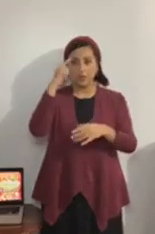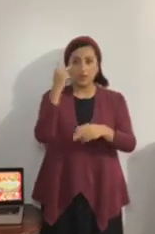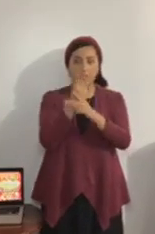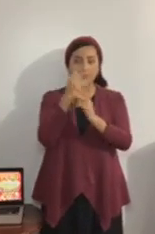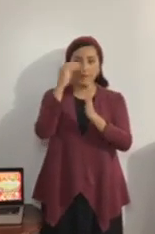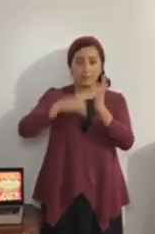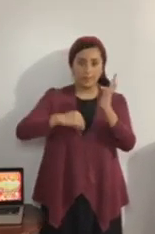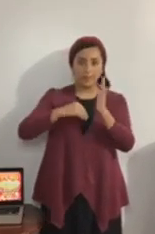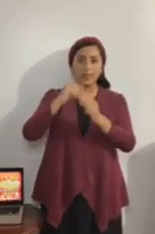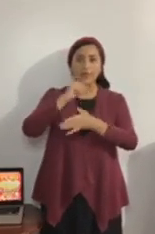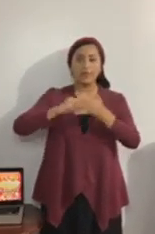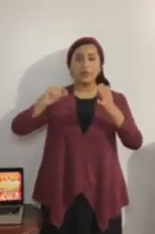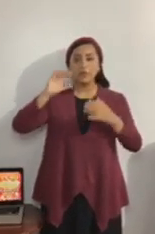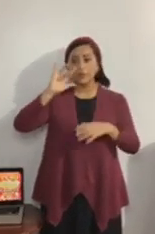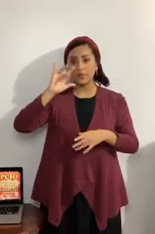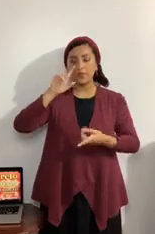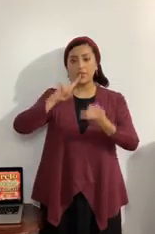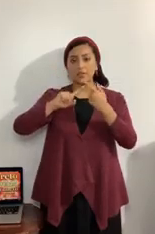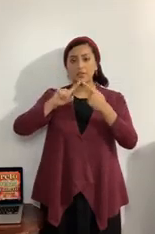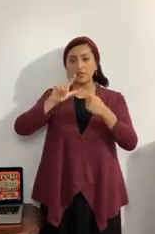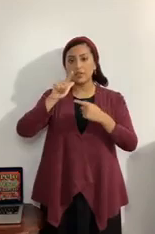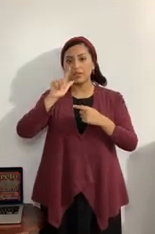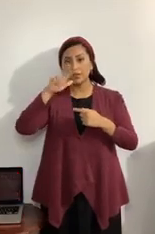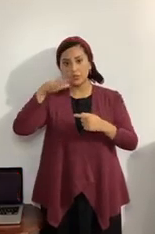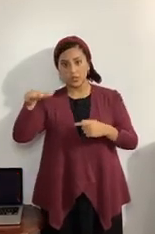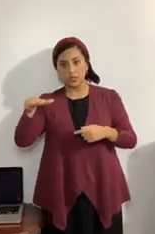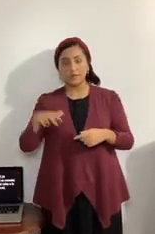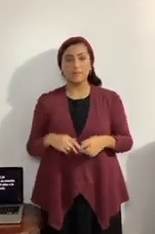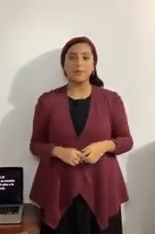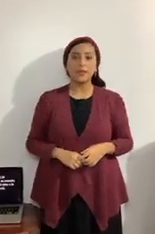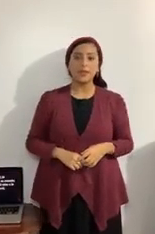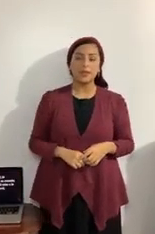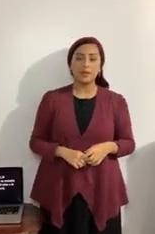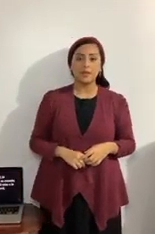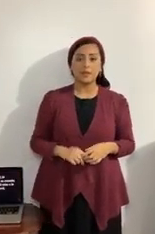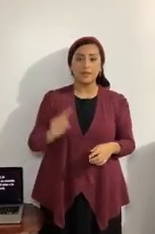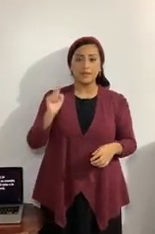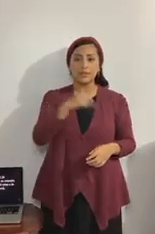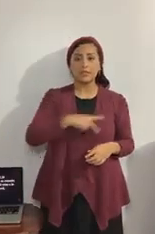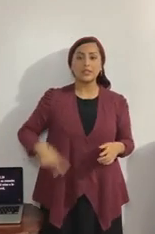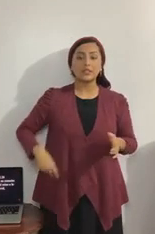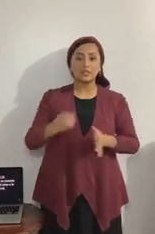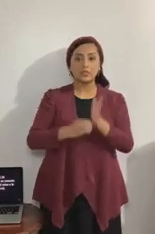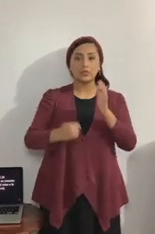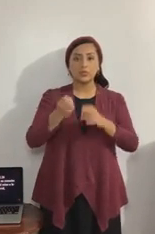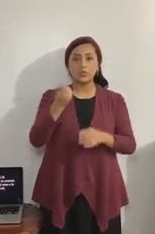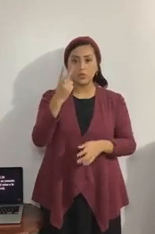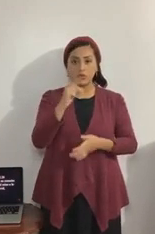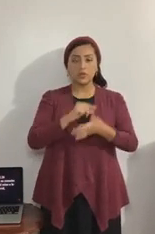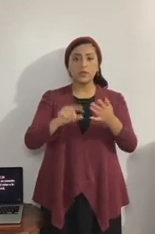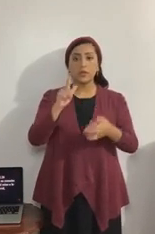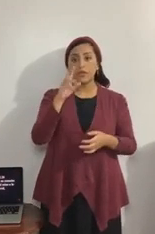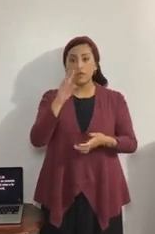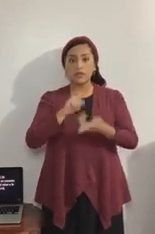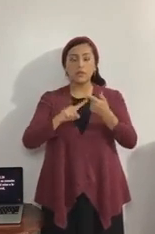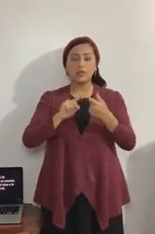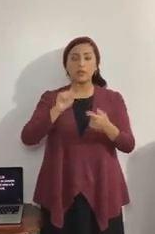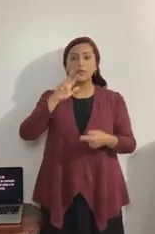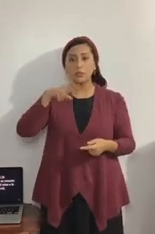verso 26 al 33. Primera de Reyes 12, verso 26 al 33.